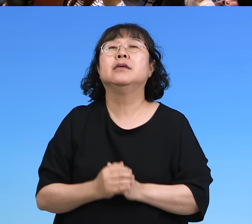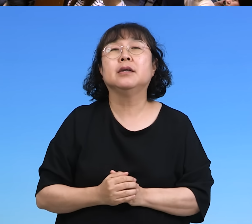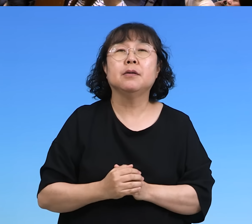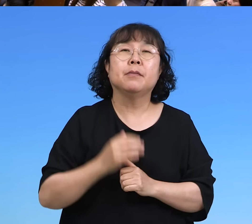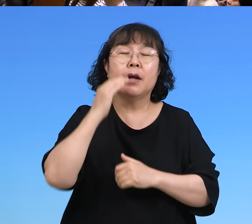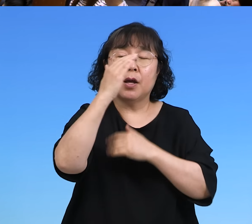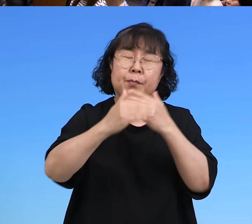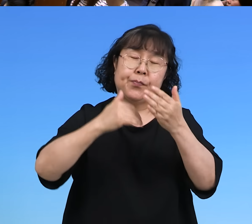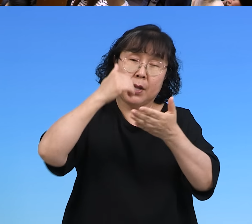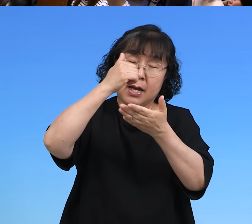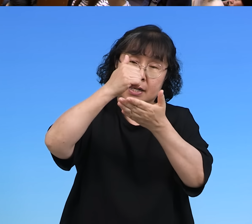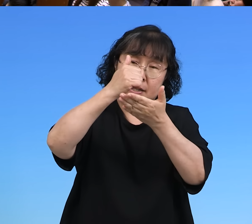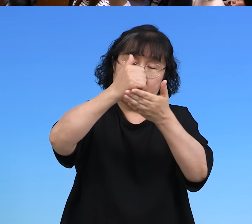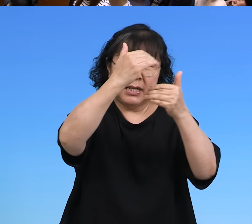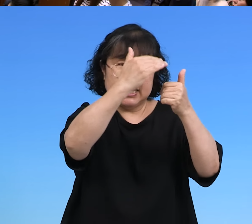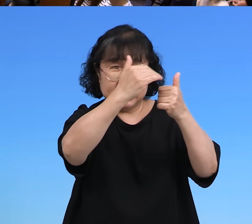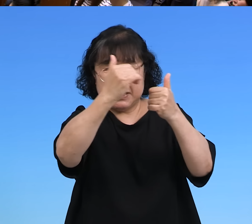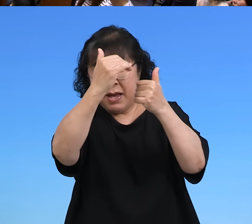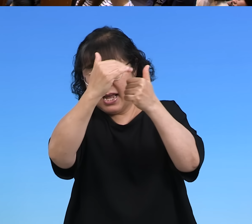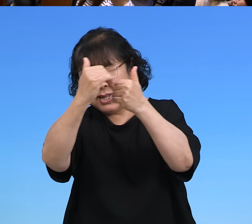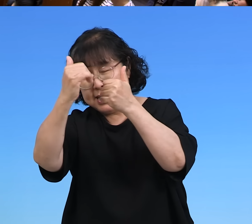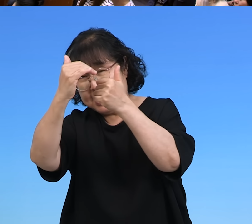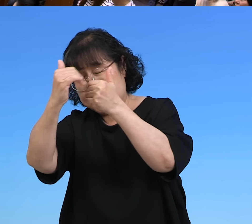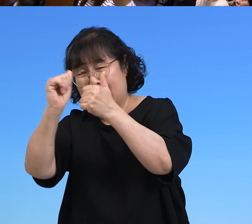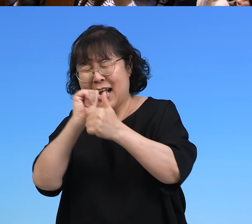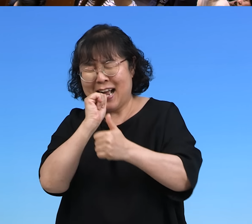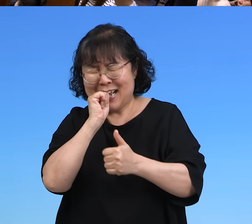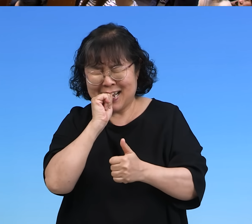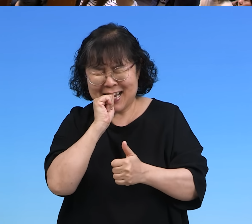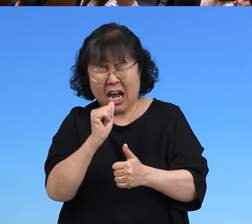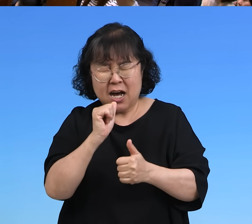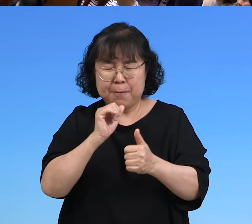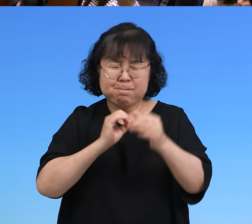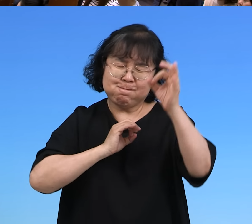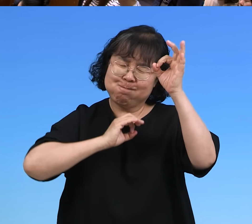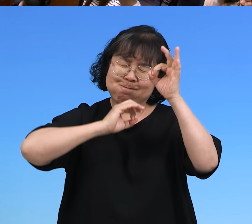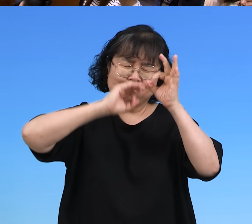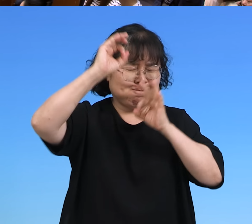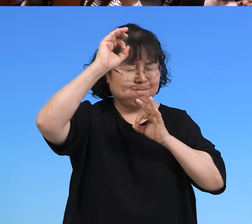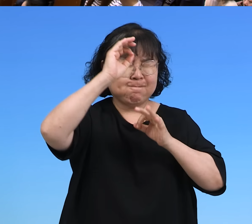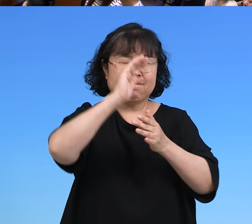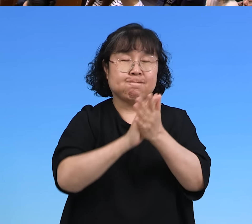하나님의 부르심에는 결코 실수가 없네.